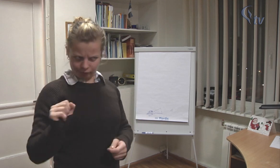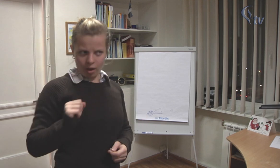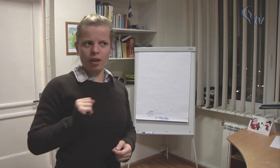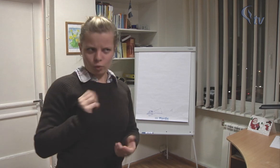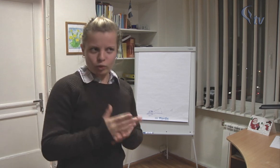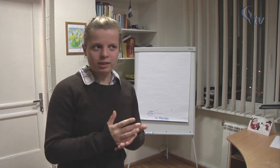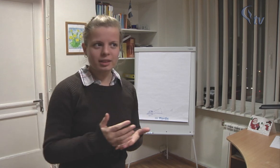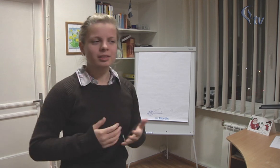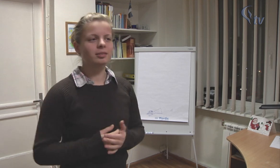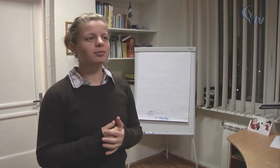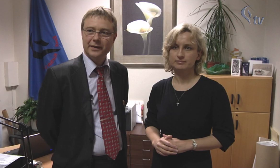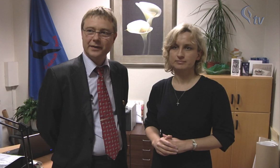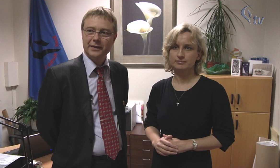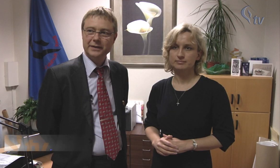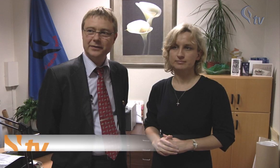kas seda nõustamist on vaja? Niin siis on